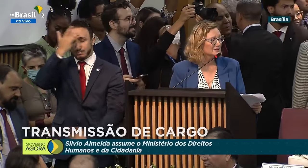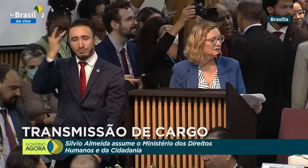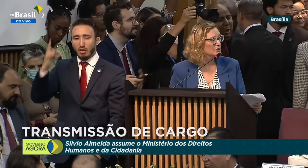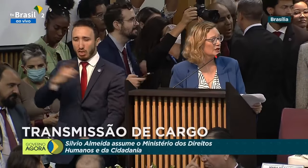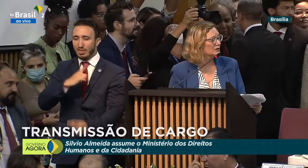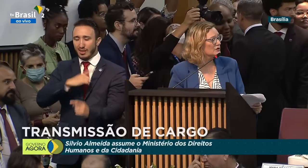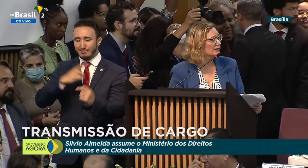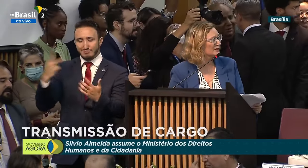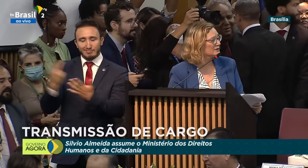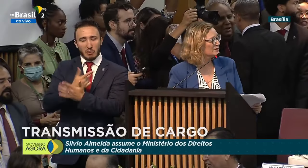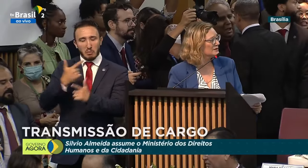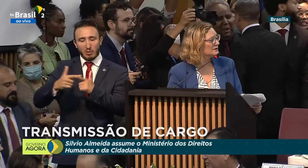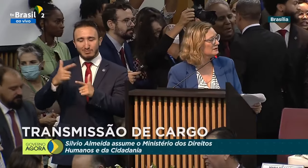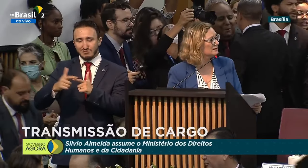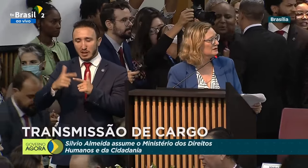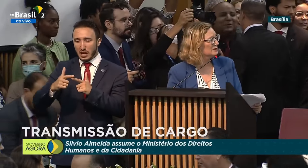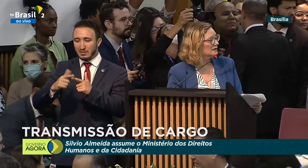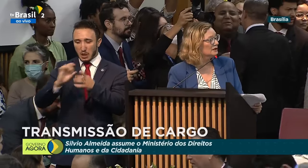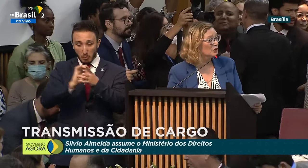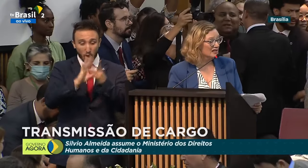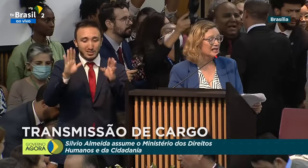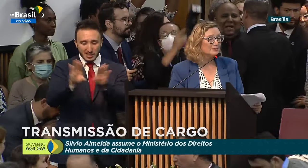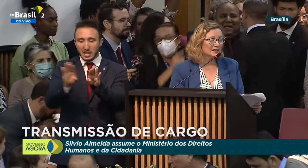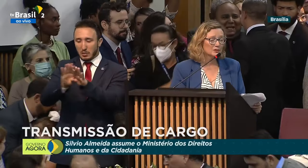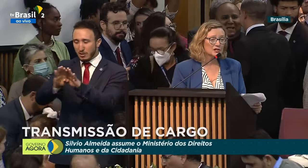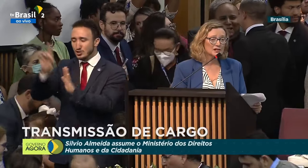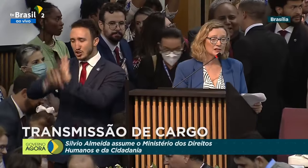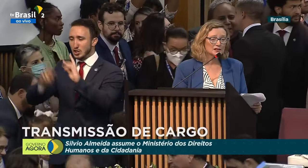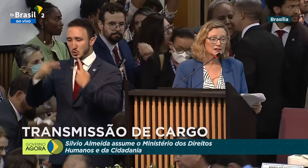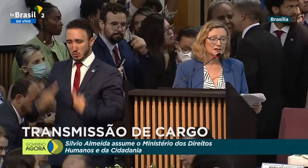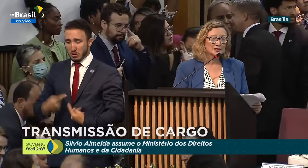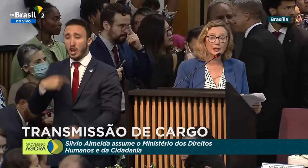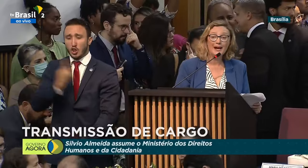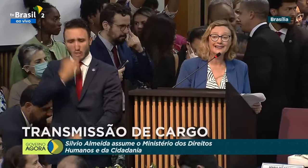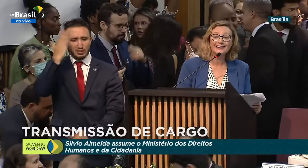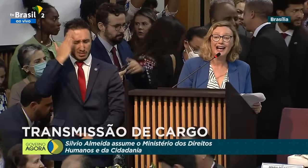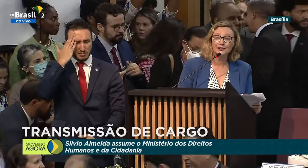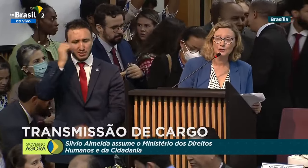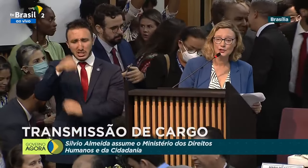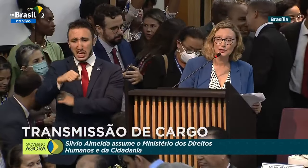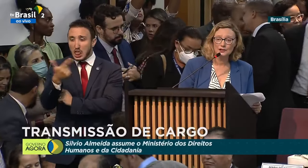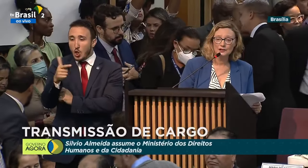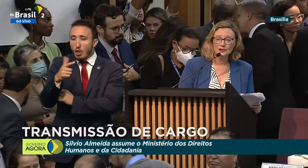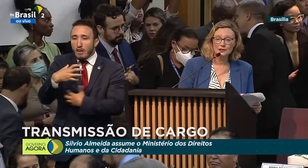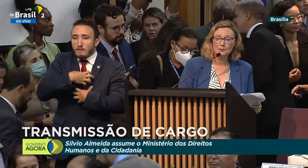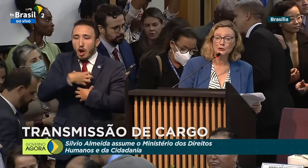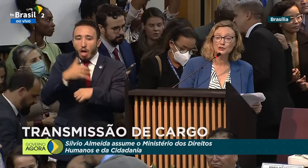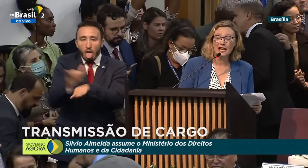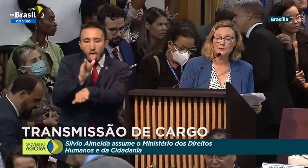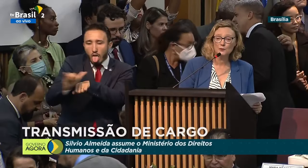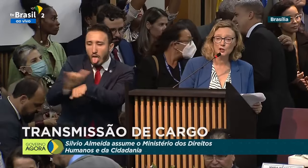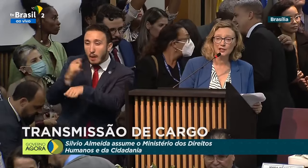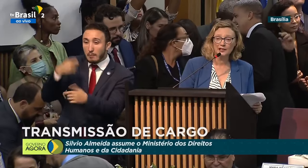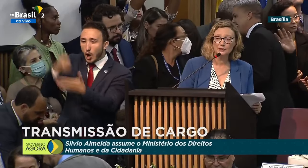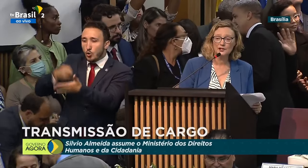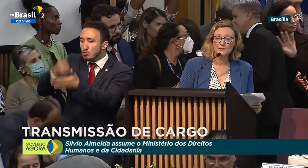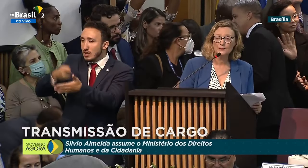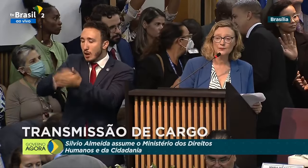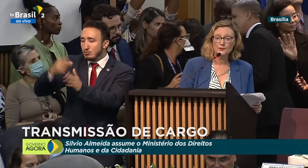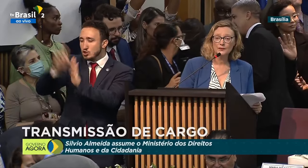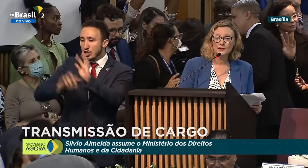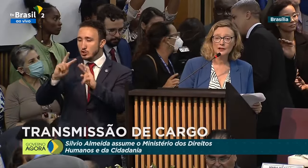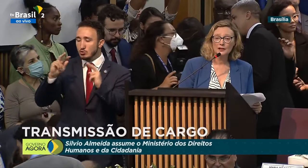e os direitos humanos e nós sabíamos que não há atalhos para lutarmos por